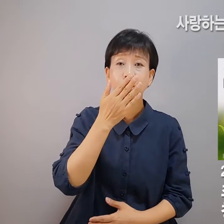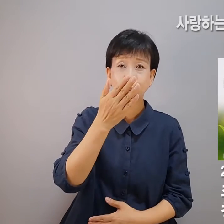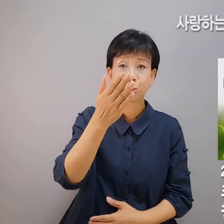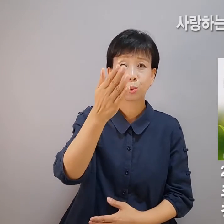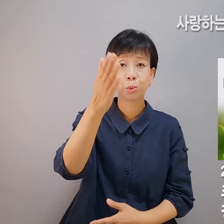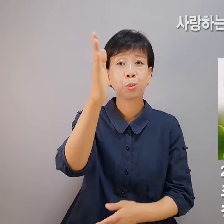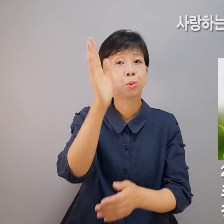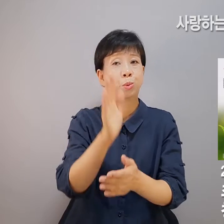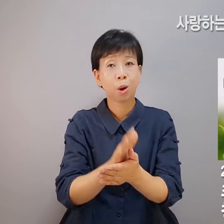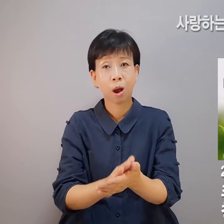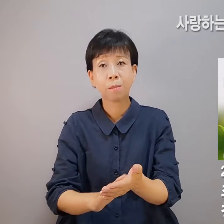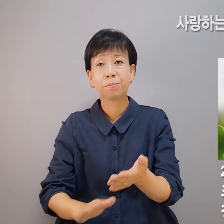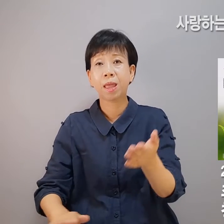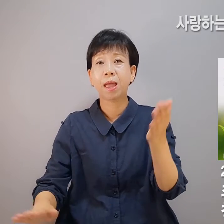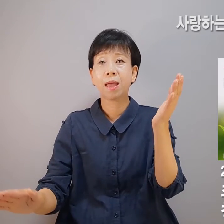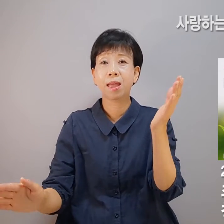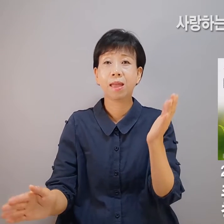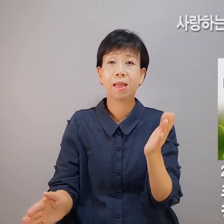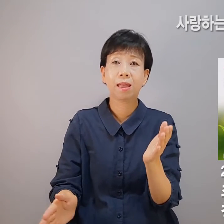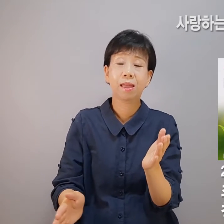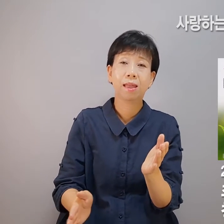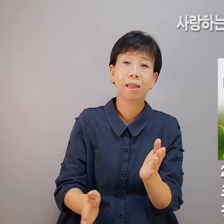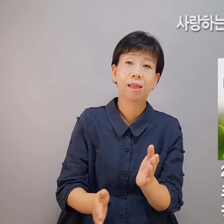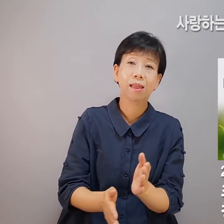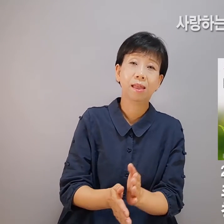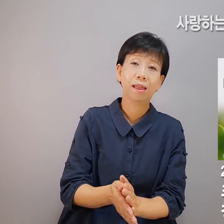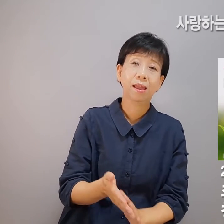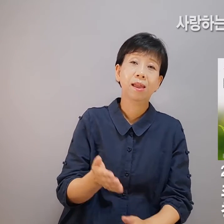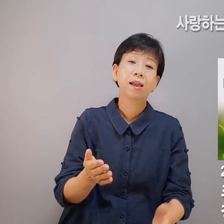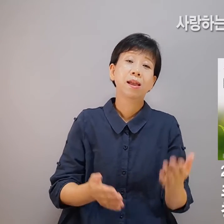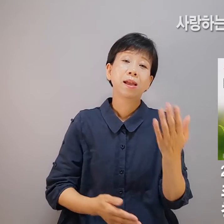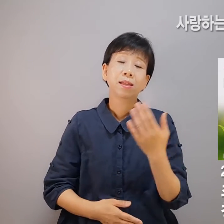나는 말할 수 없네.